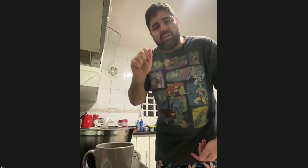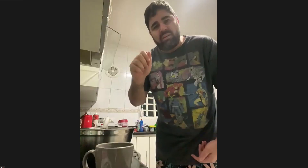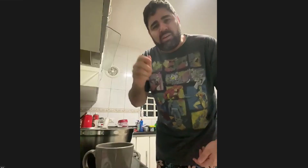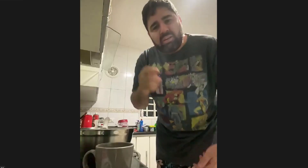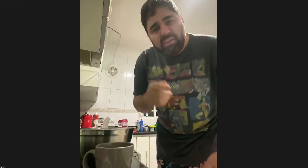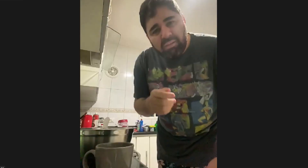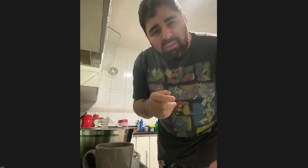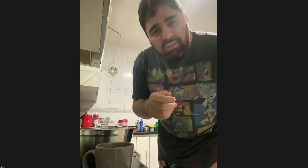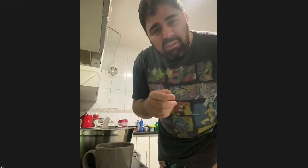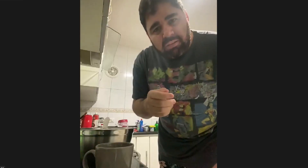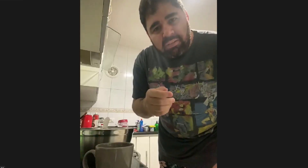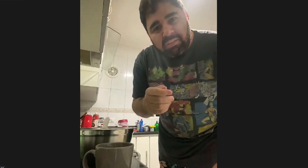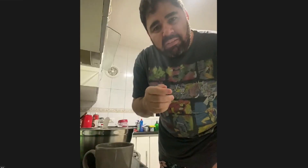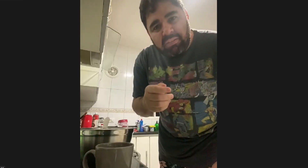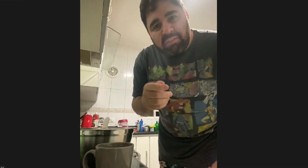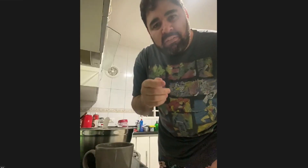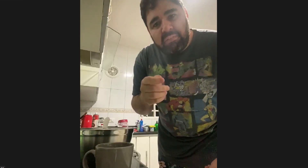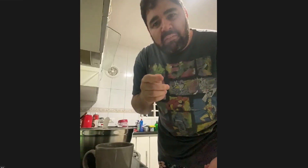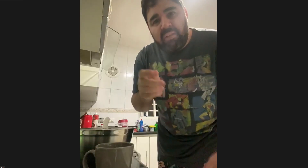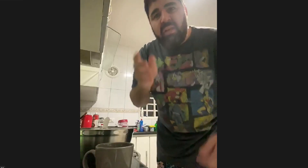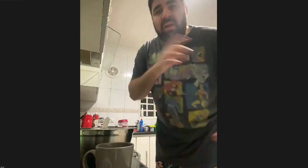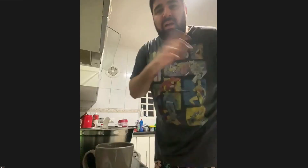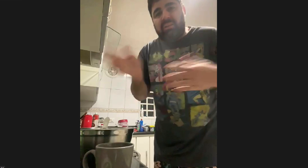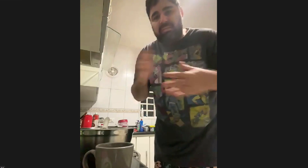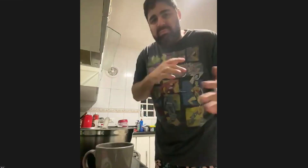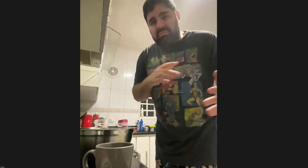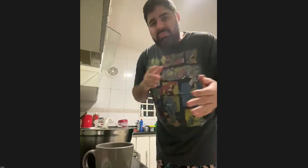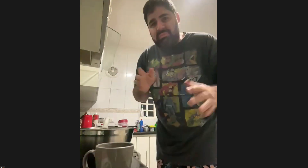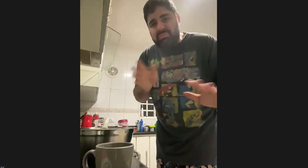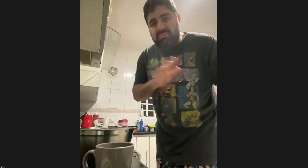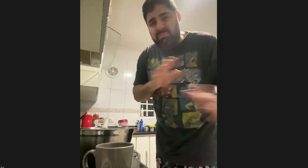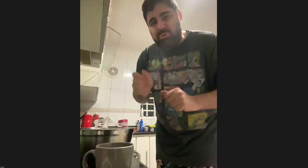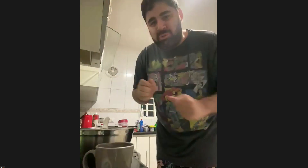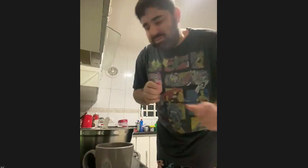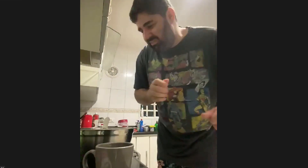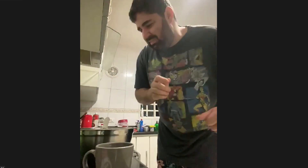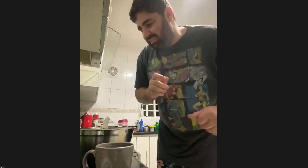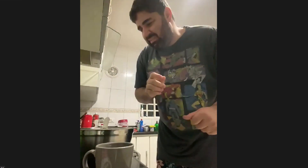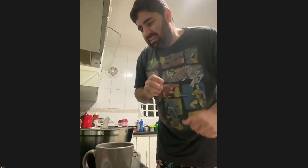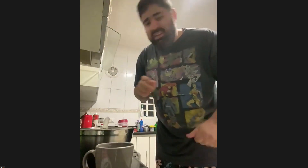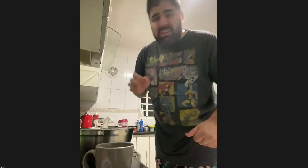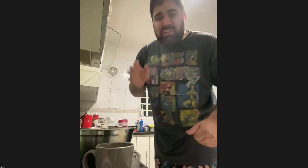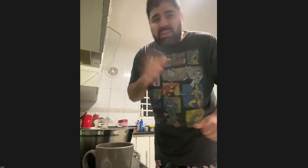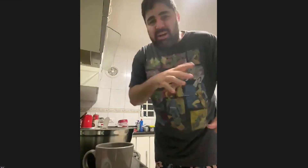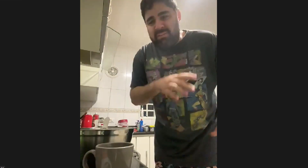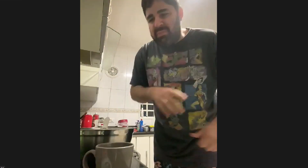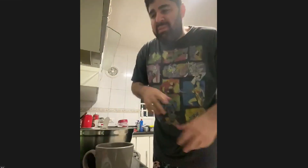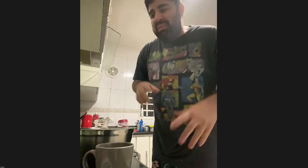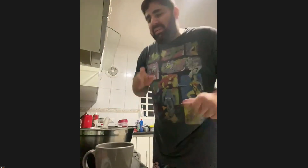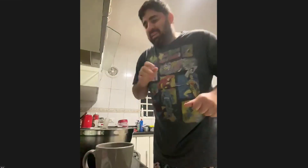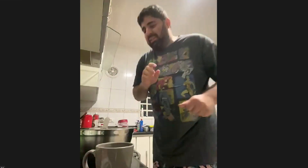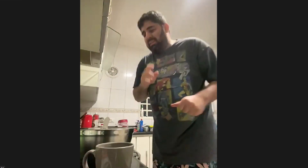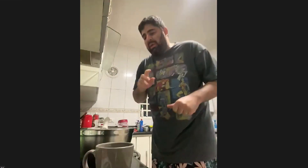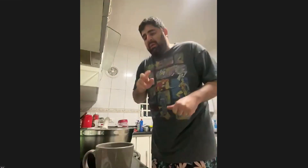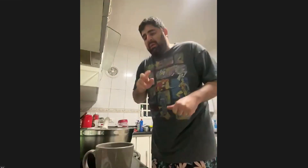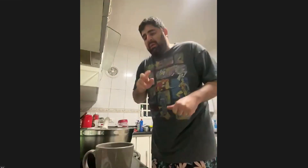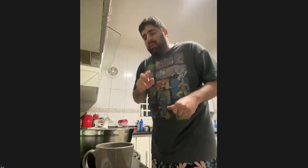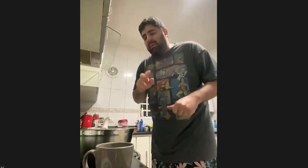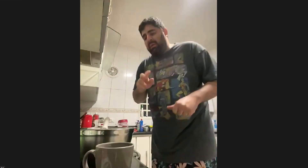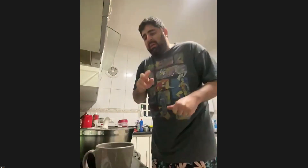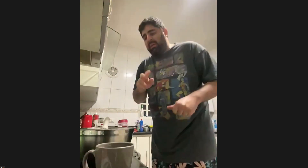Cleiton, fala alguma coisa só pra... Ah, já puxou a imagem de novo. Ah, tá. A gente tinha perdido sua Puxou? imagem, pode continuar. Tá.